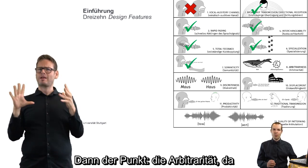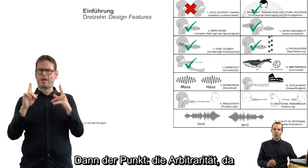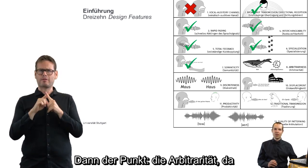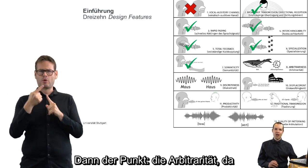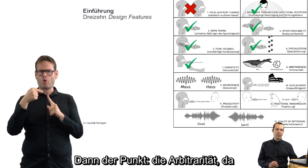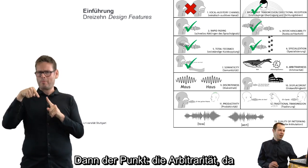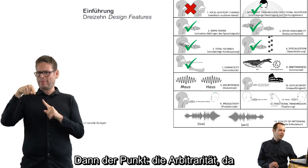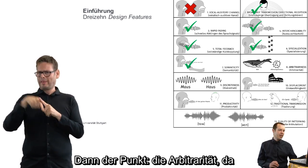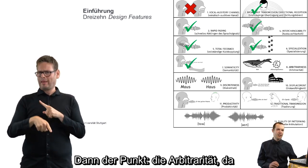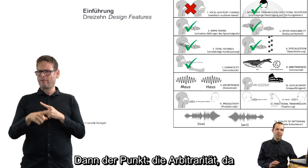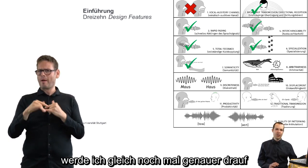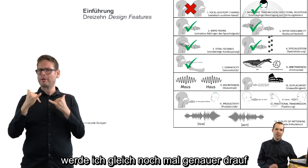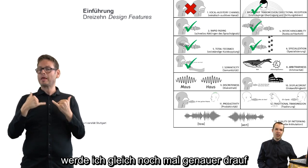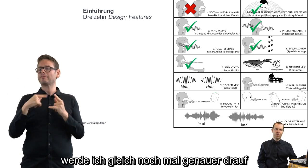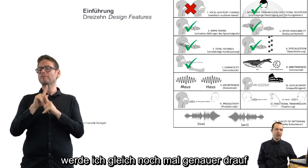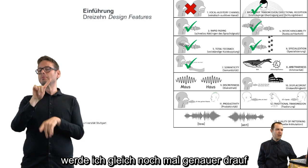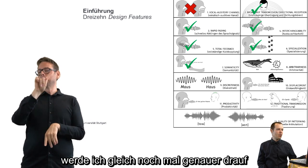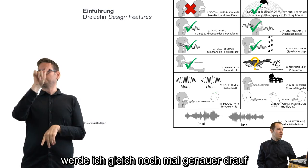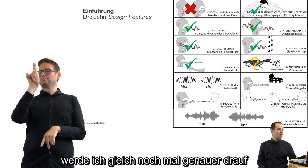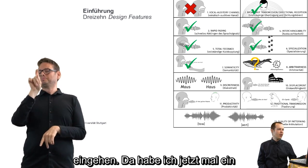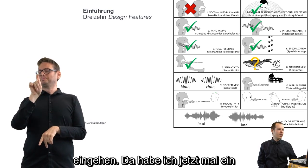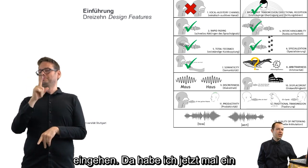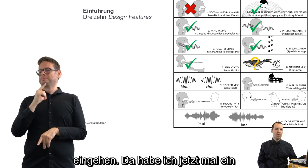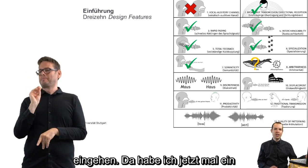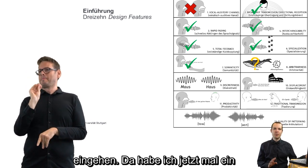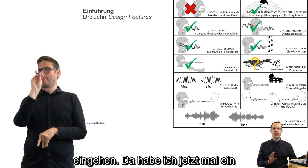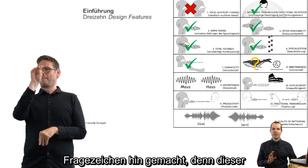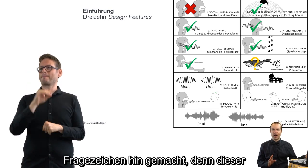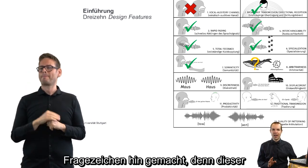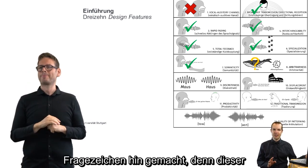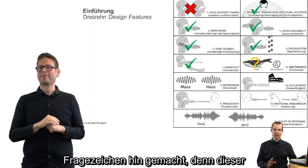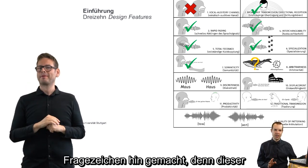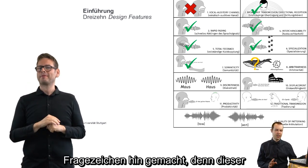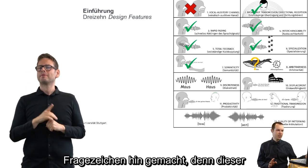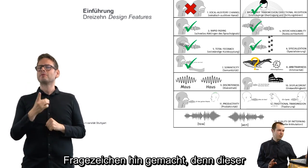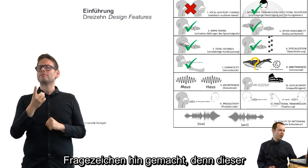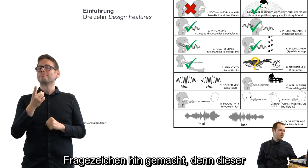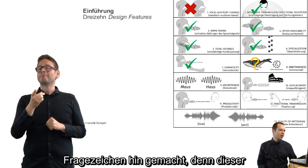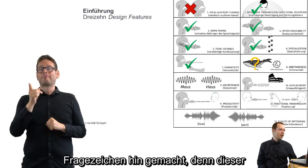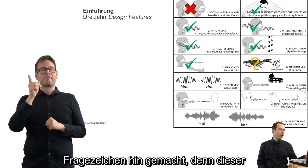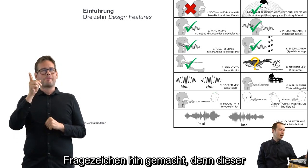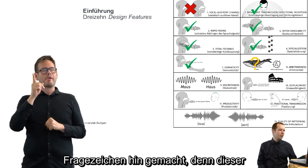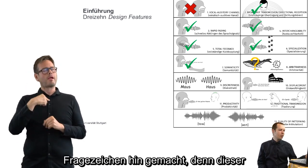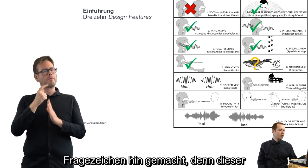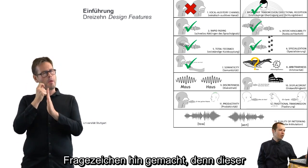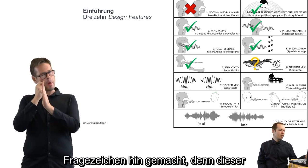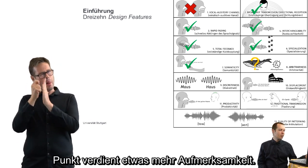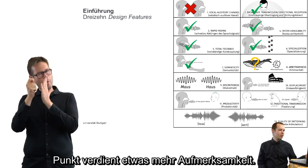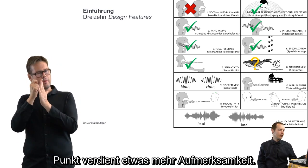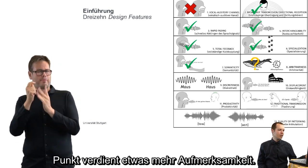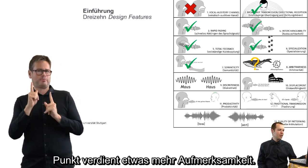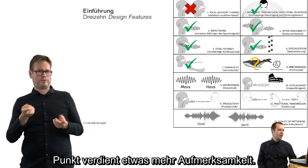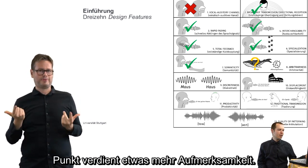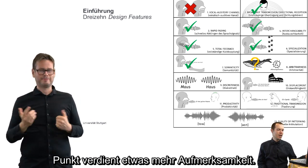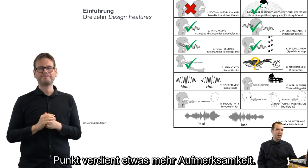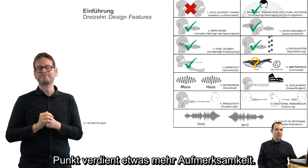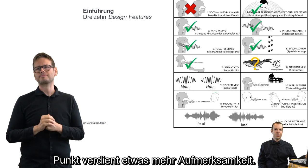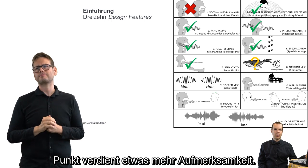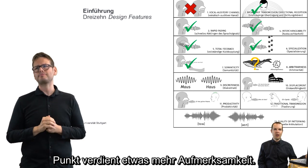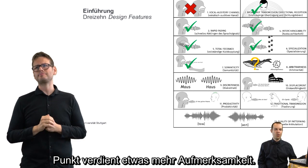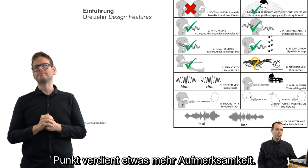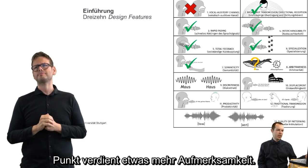Dann der Punkt, die Arbitrarität, da werde ich gleich nochmal genauer drauf eingehen. Da habe ich jetzt mal ein Fragezeichen hingemacht und dieser Punkt verdient